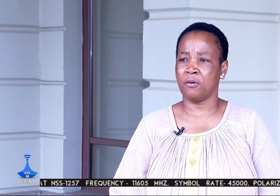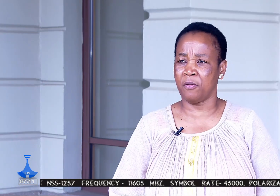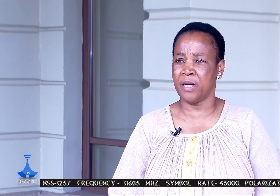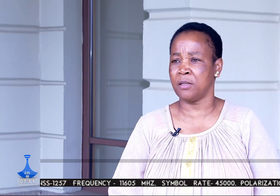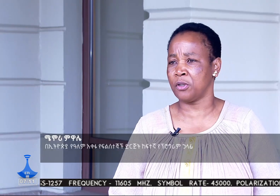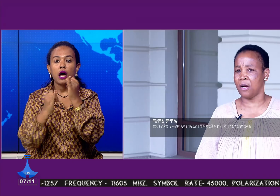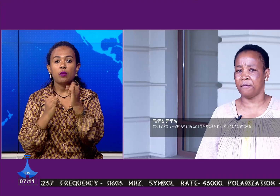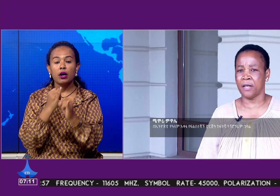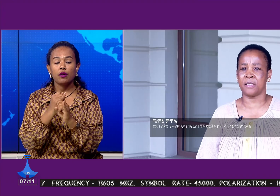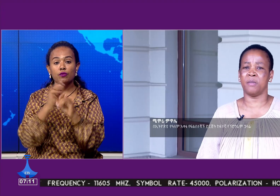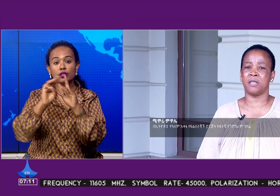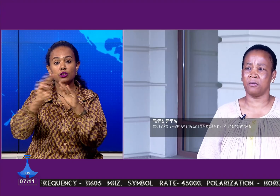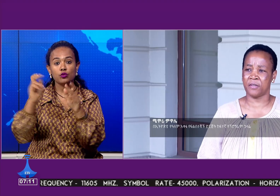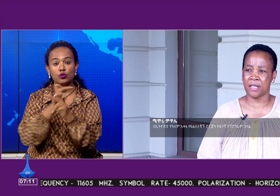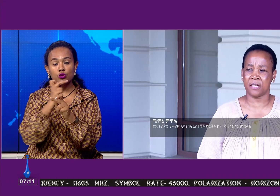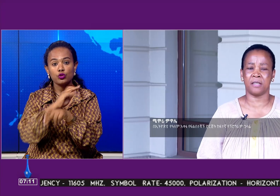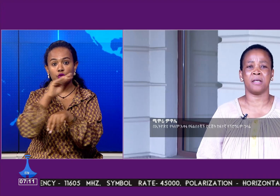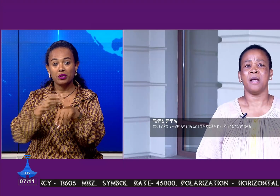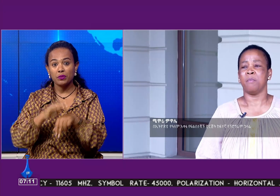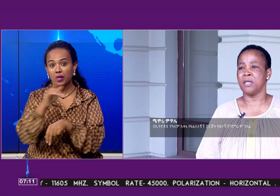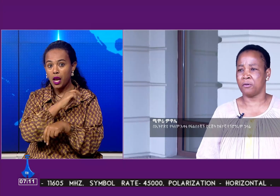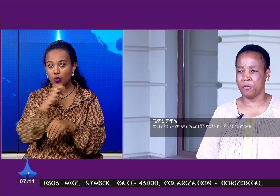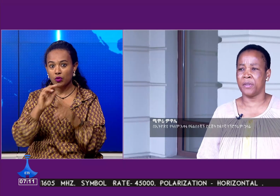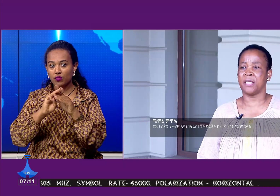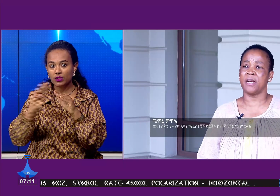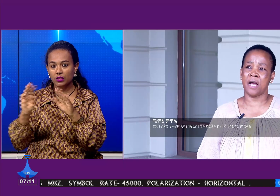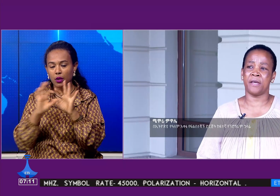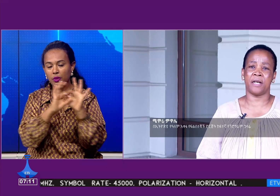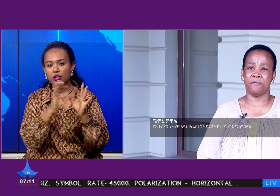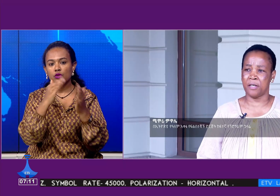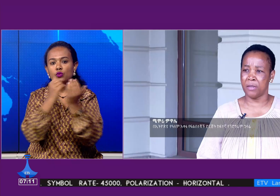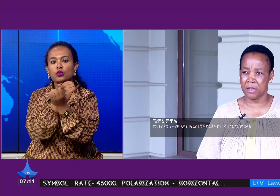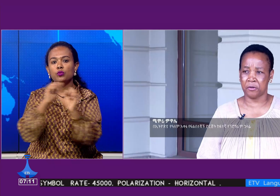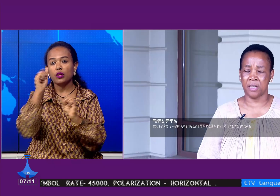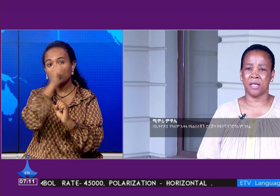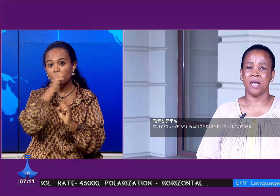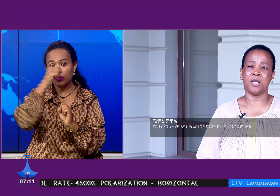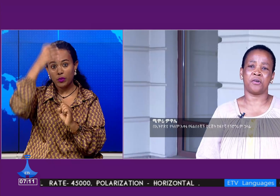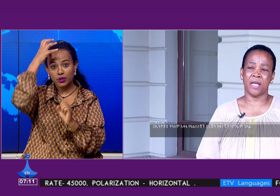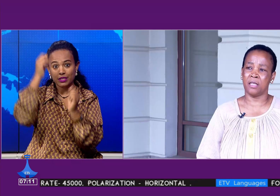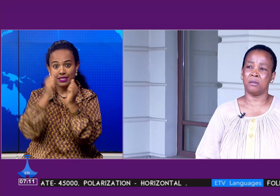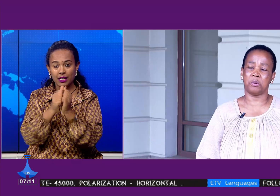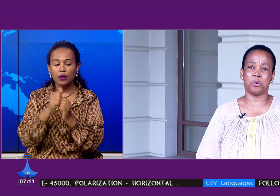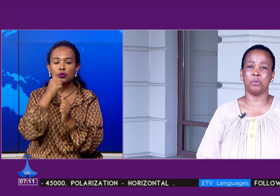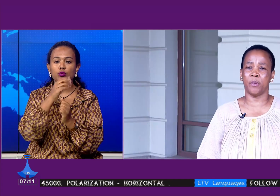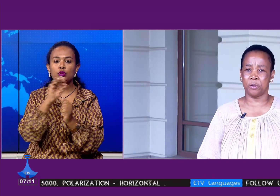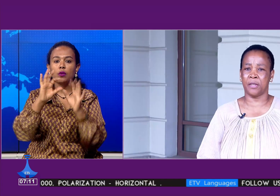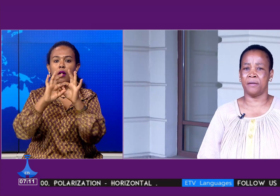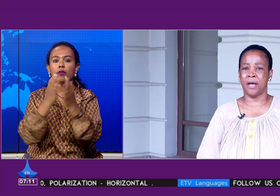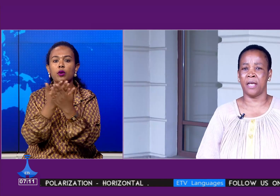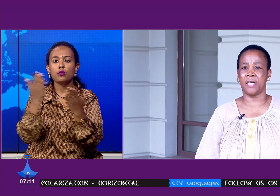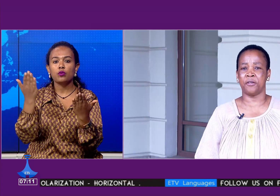ዓለም አቀፉ የስደተኞች ድርጅት መደበኛ ያልሆነ ፍልሰት ጋር በተያያዘ ችግሮችን ለመፍታት ከኢትዮጵያ መንግስት ጋር ማለትም በሴቶችና ማህበራዊ